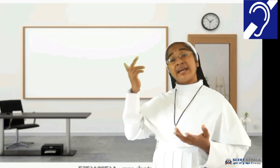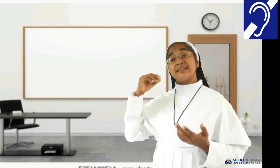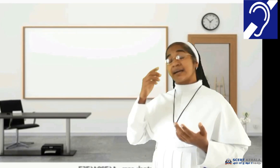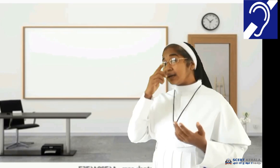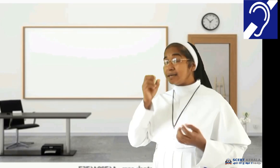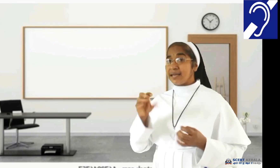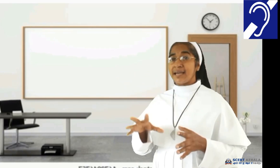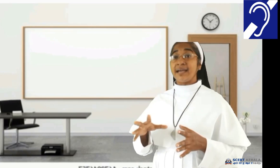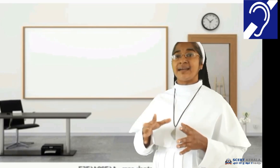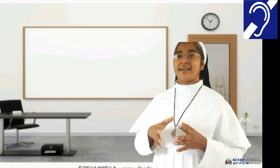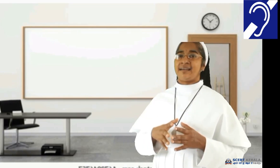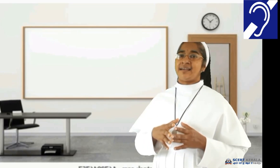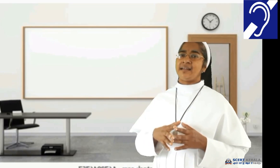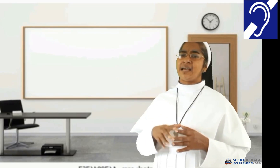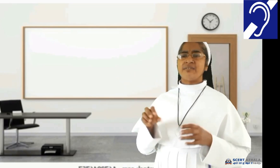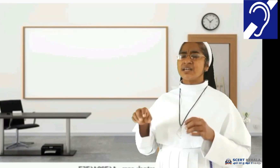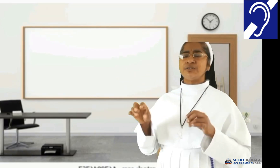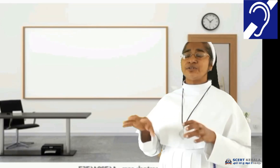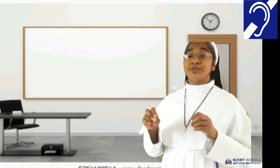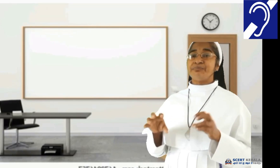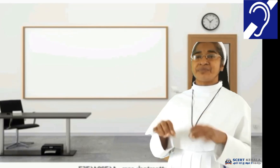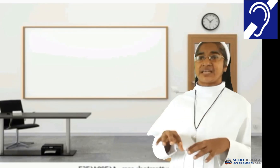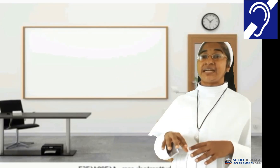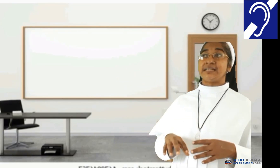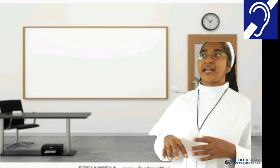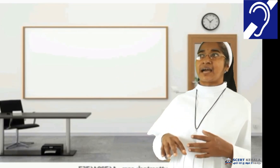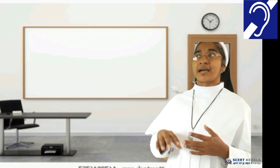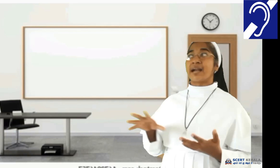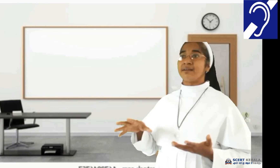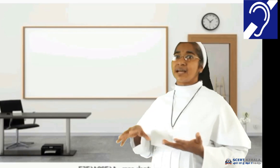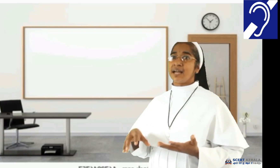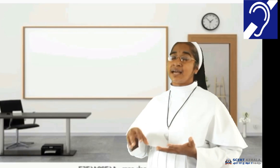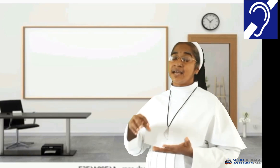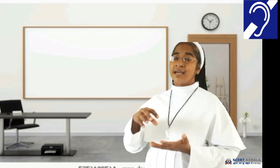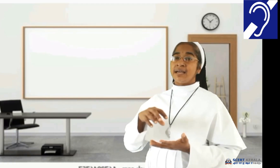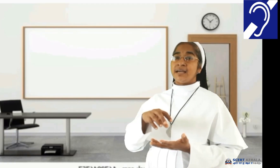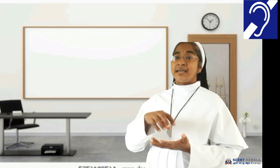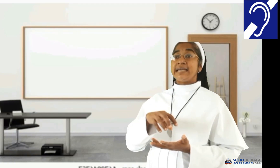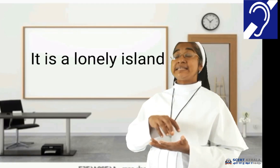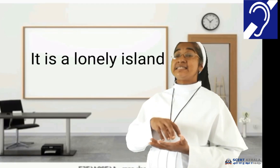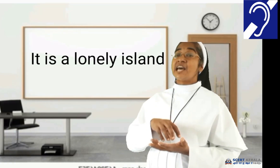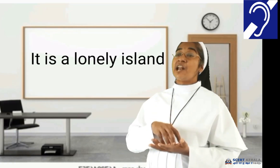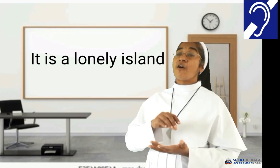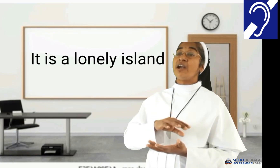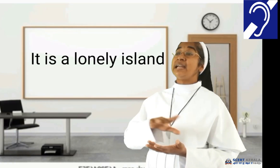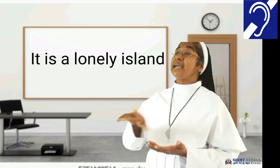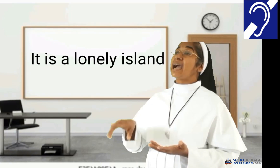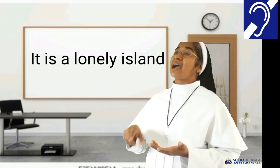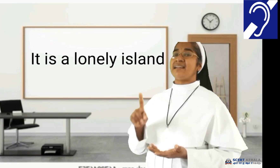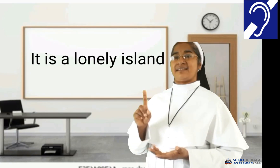നേരത്തെ കണ്ടിട്ടേ ഇല്ല. ഇവർക്ക് ഇതൊന്നും കിട്ടുന്നില്ല. കാരണം എന്താണ്? ഇറ്റ് ഈസ് എ ലോൺലി ഐലൻഡ്.